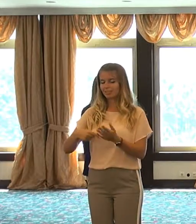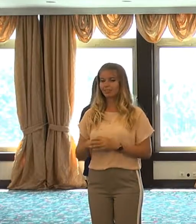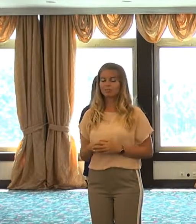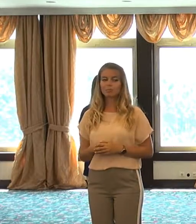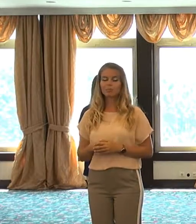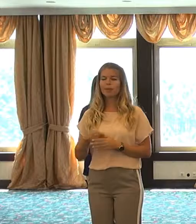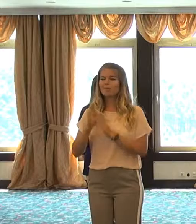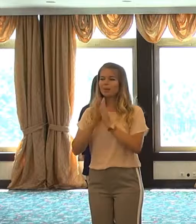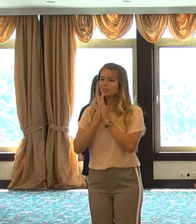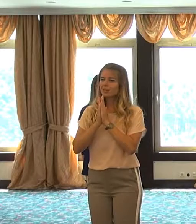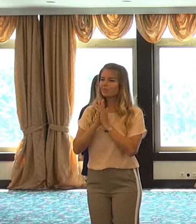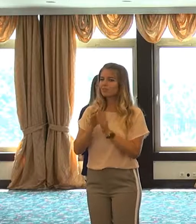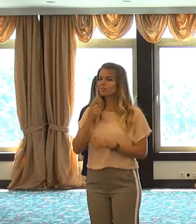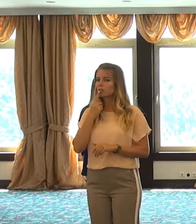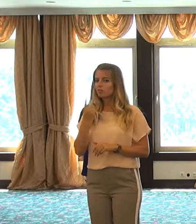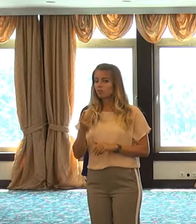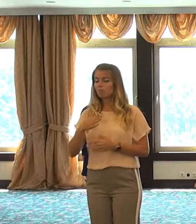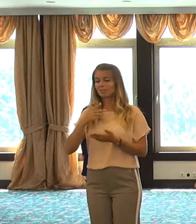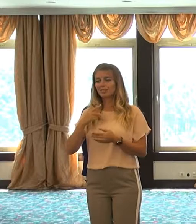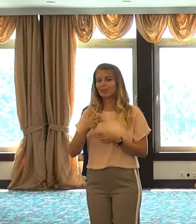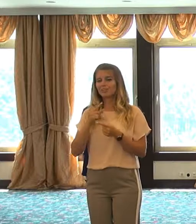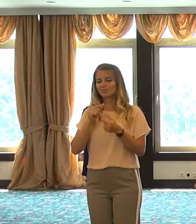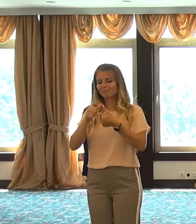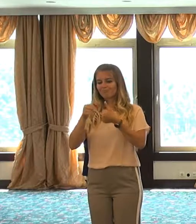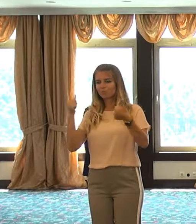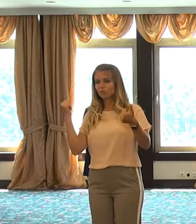Biraz aklınıza sığınarak, belki de biraz uzatarak,